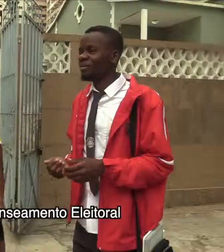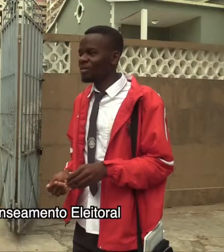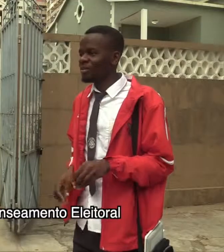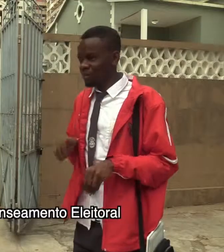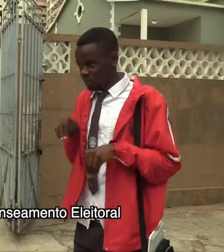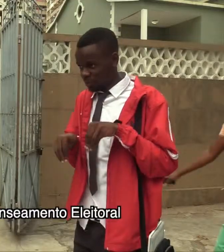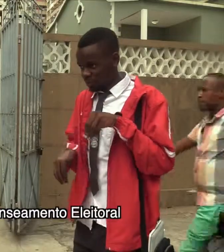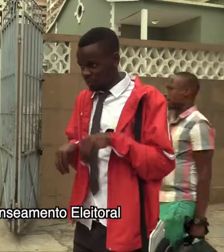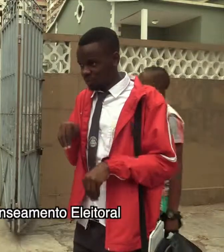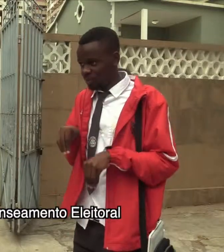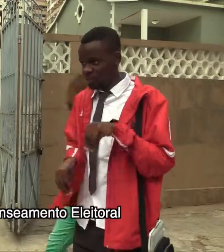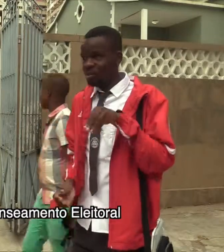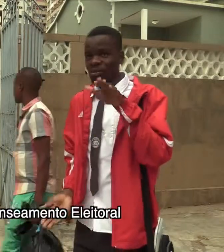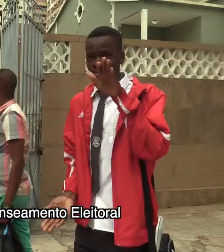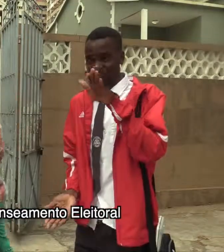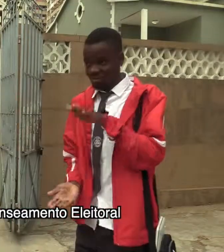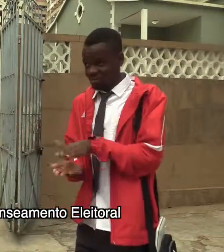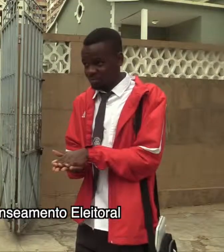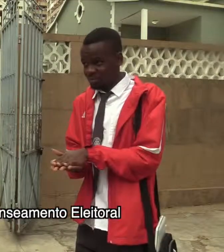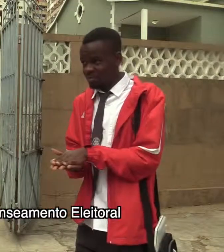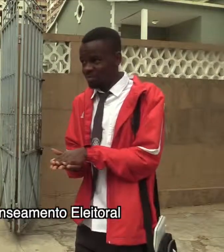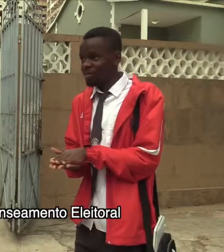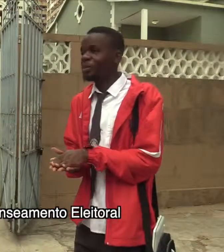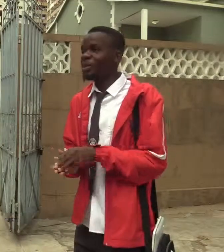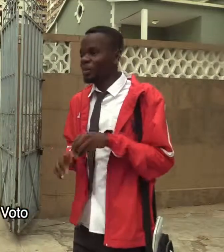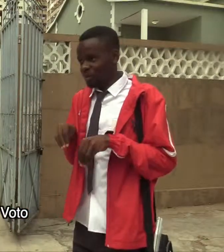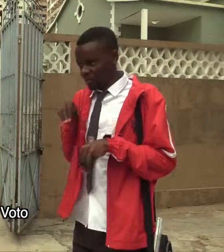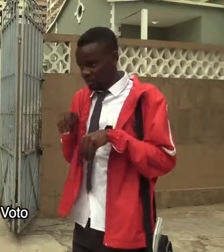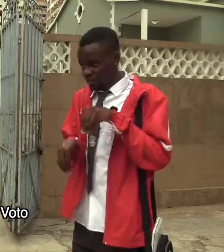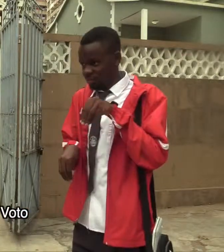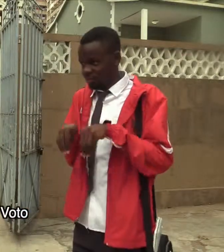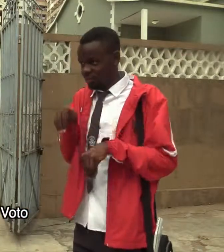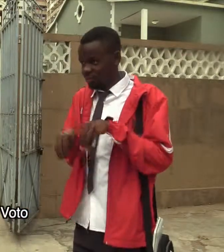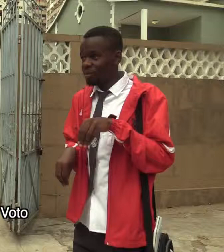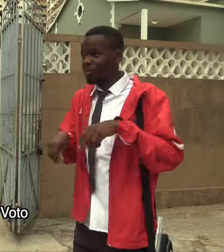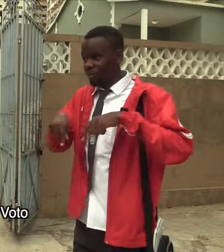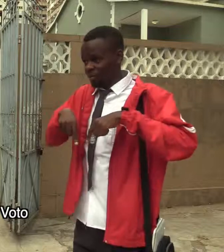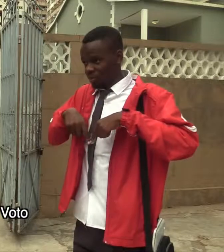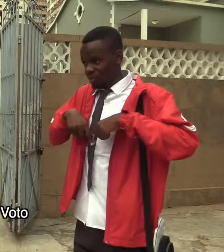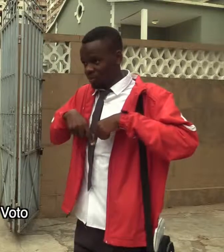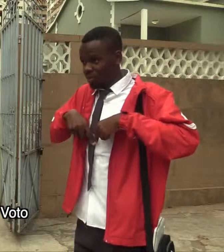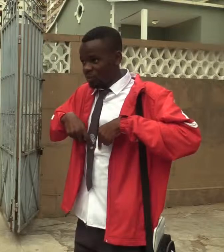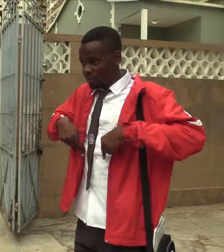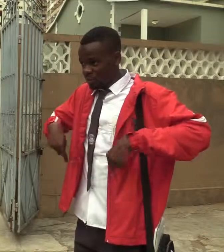Posto de Recenseamento Eleitoral Voto